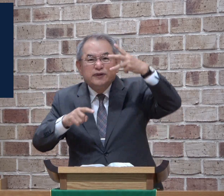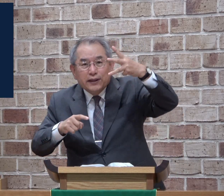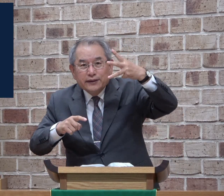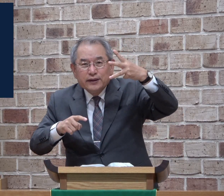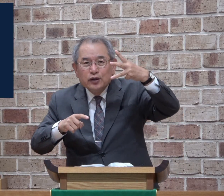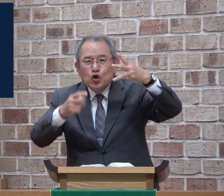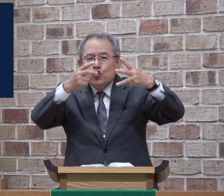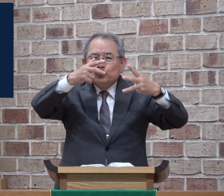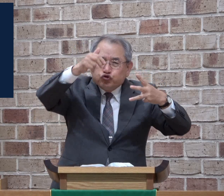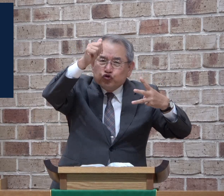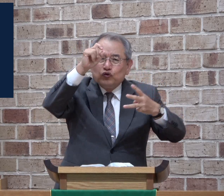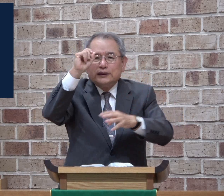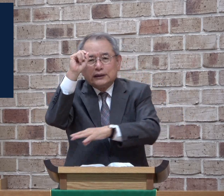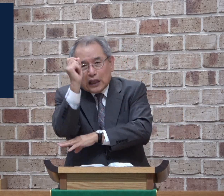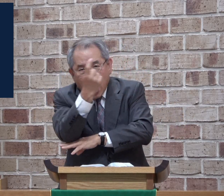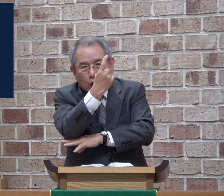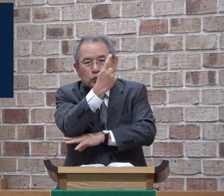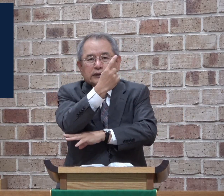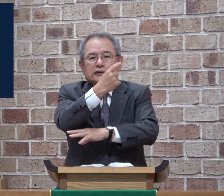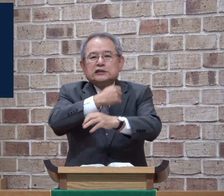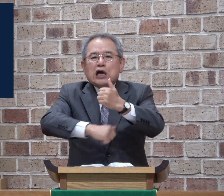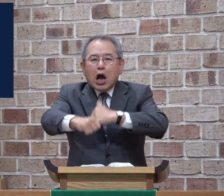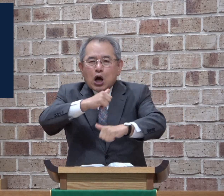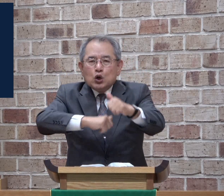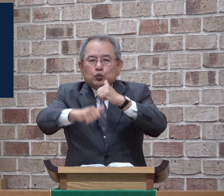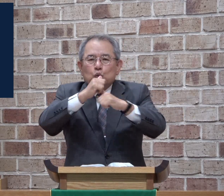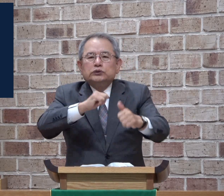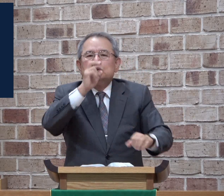오늘 세 가지 말씀에 주 다윗의 자손이요